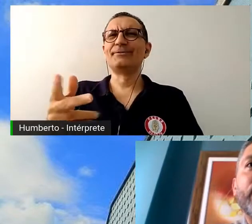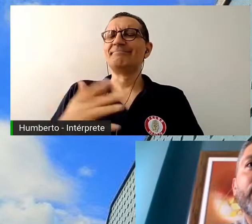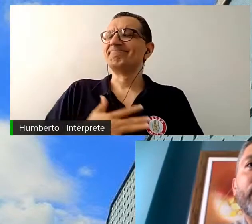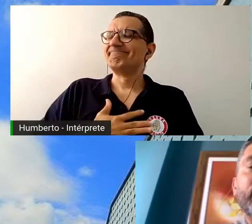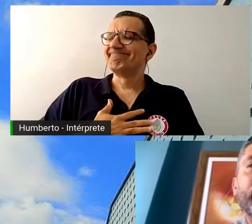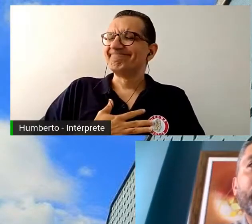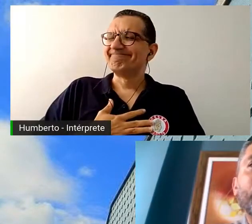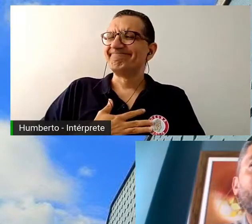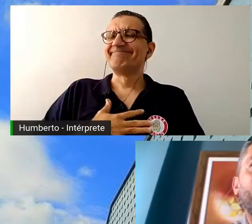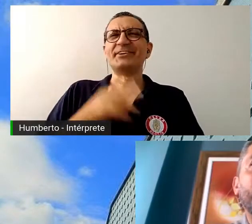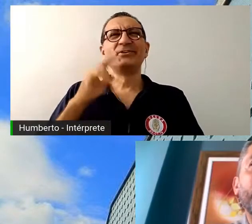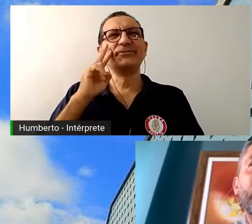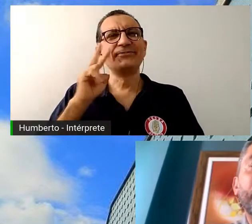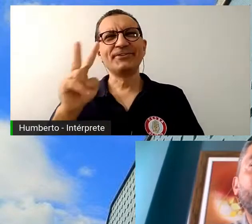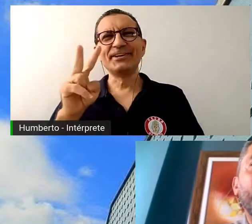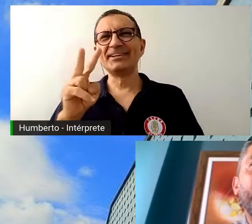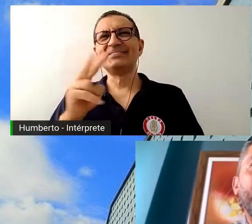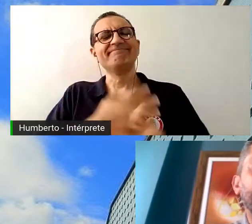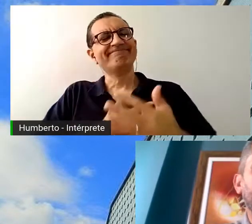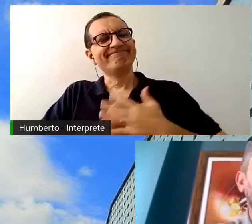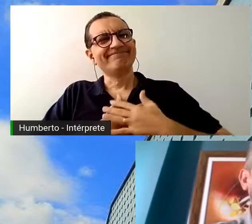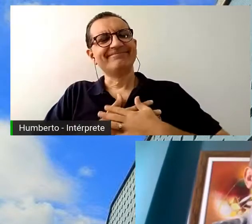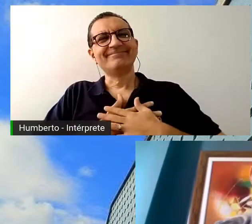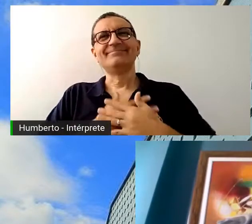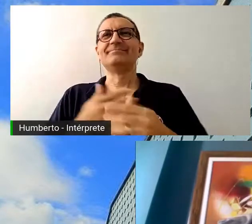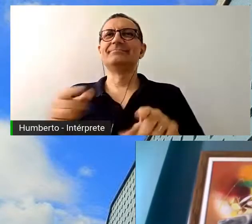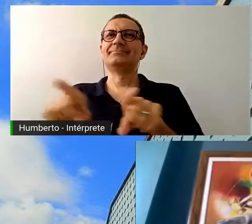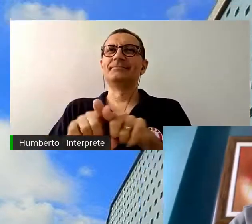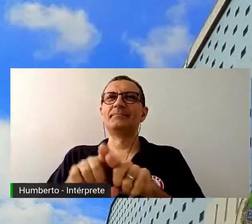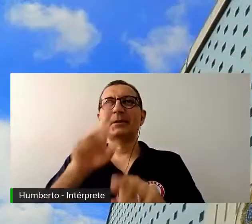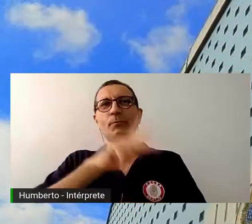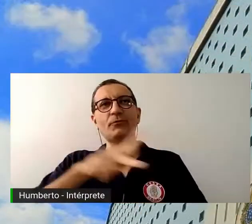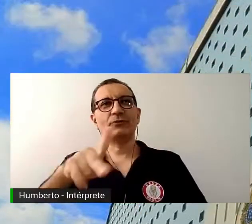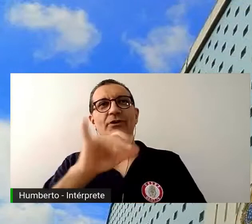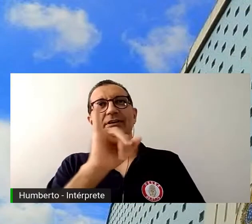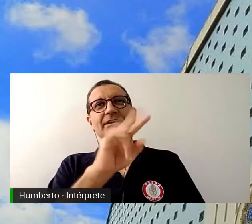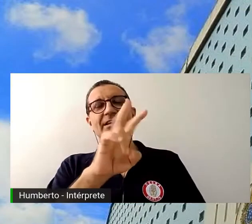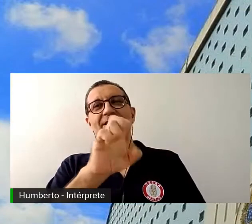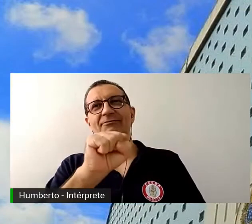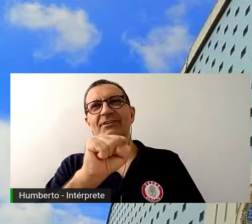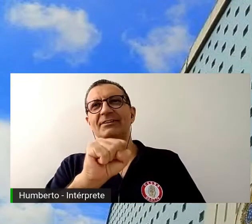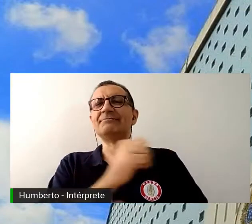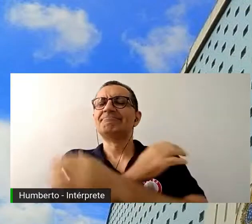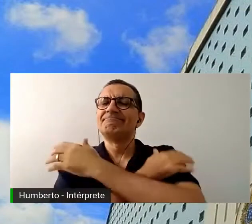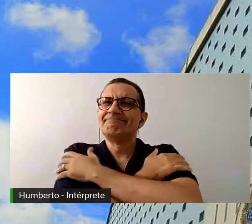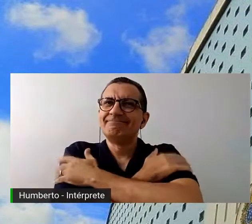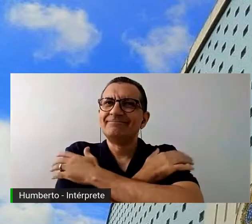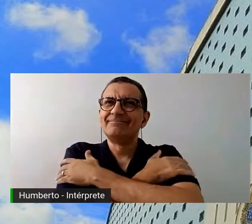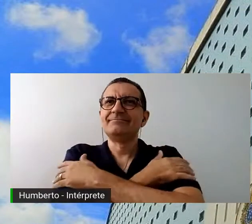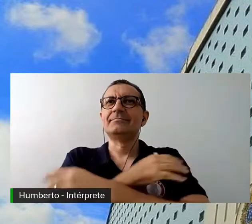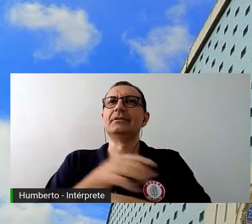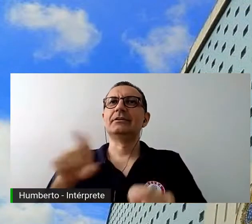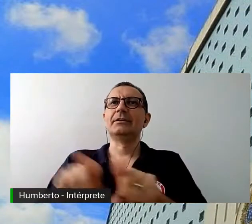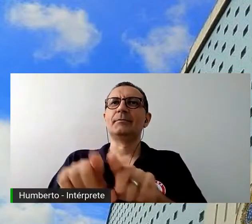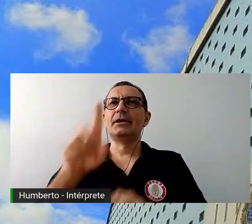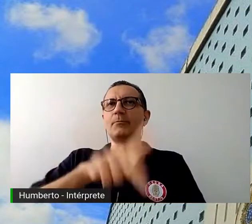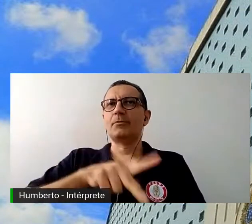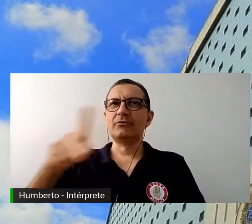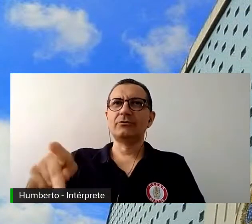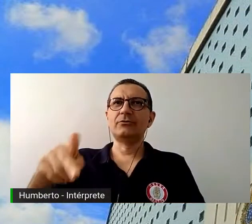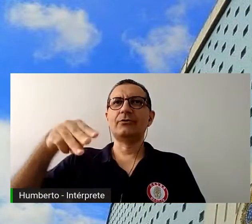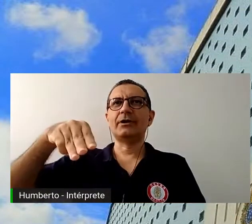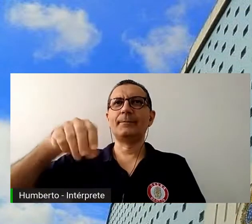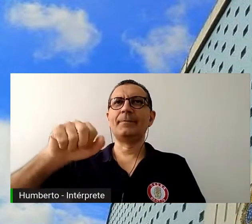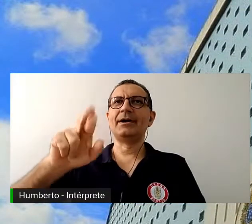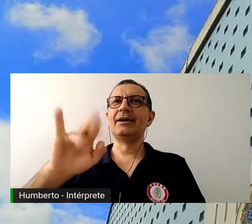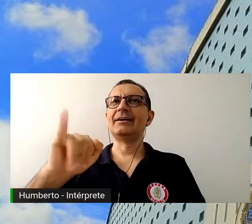virtualmente, um grande amigo, querido. Professor Ives, um abraço também. A professora Maria Seavata, muito obrigado por